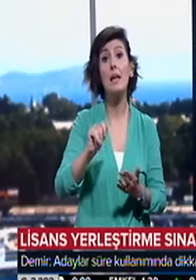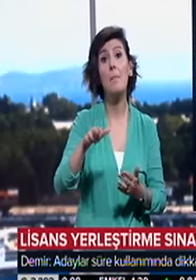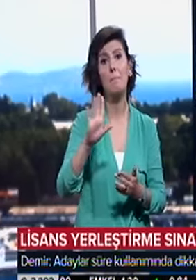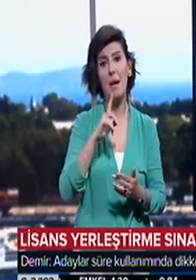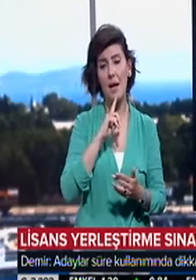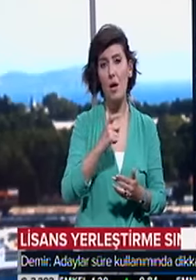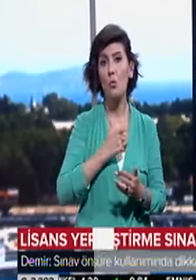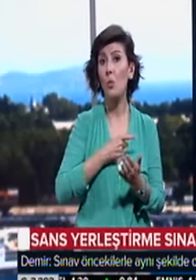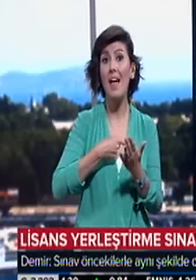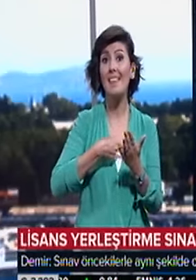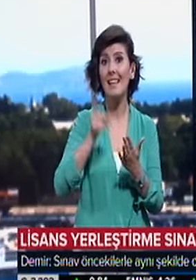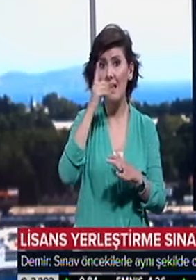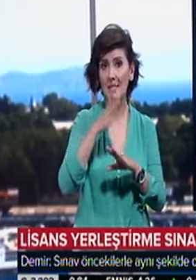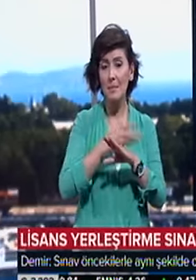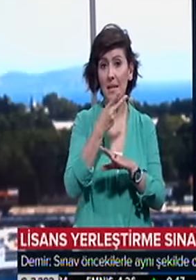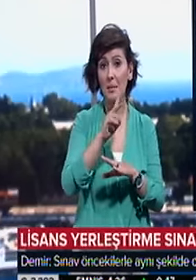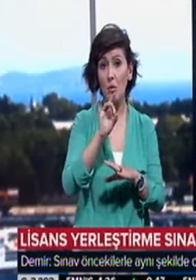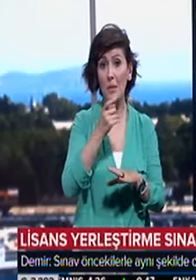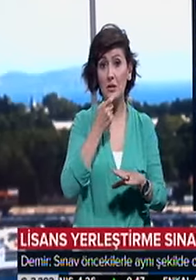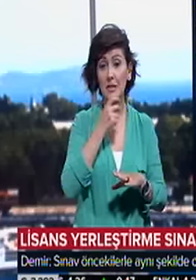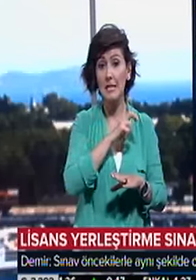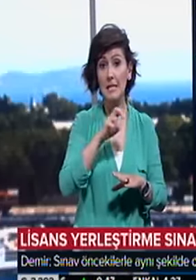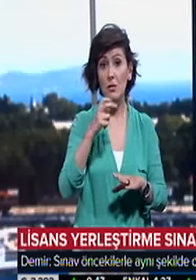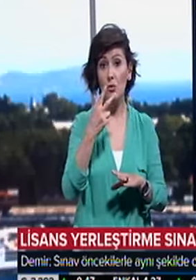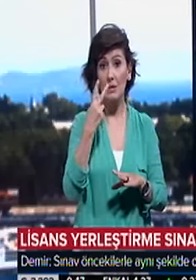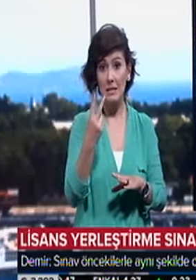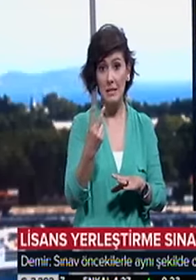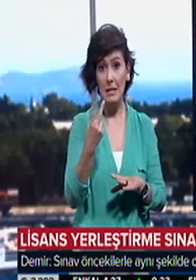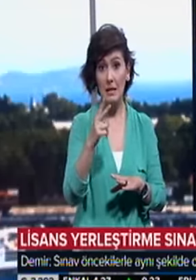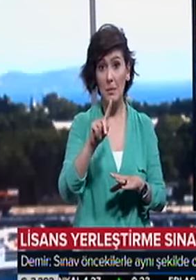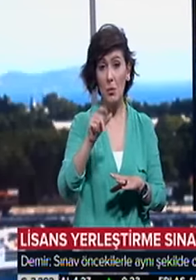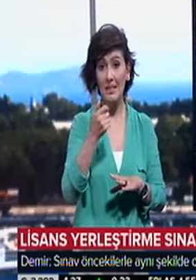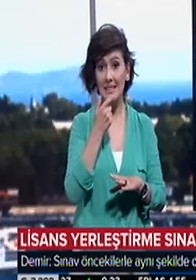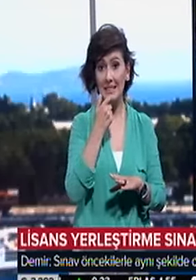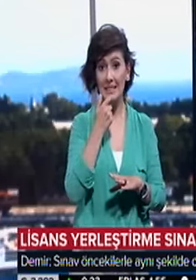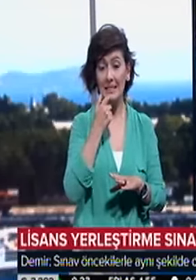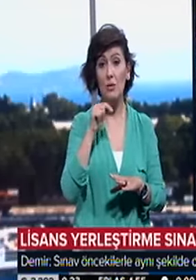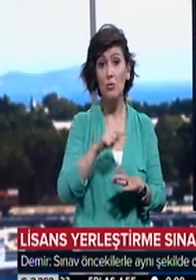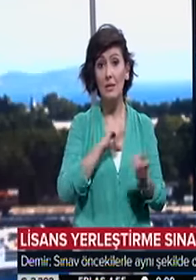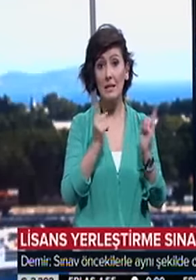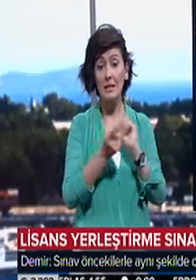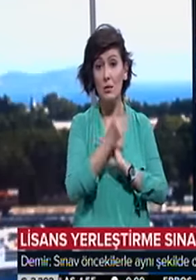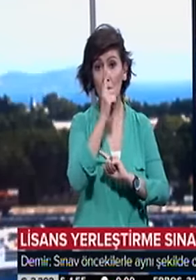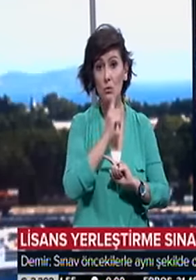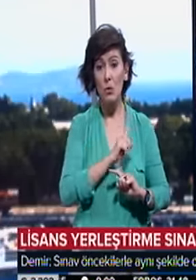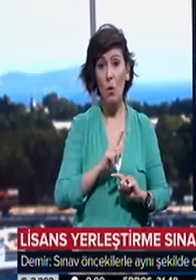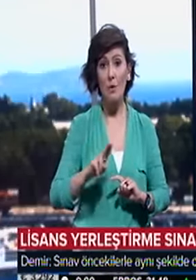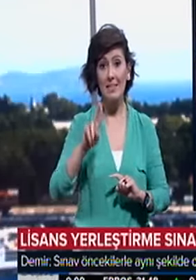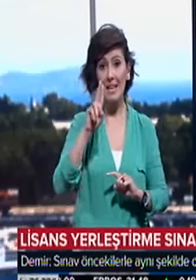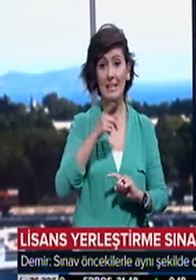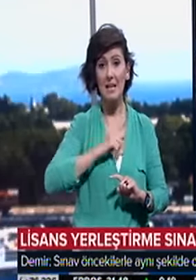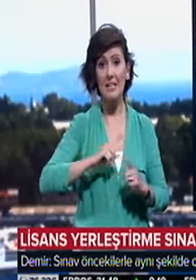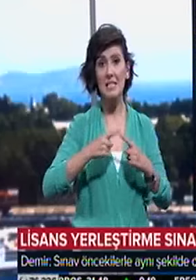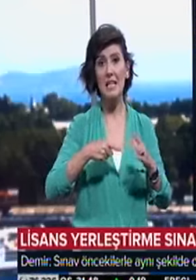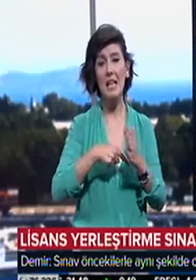istedi. Kural ihlali sebebiyle 2015 yılında 832, 2016 yılında ise şu ana kadar 117